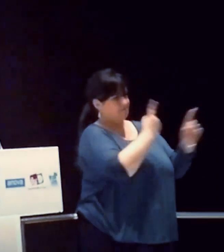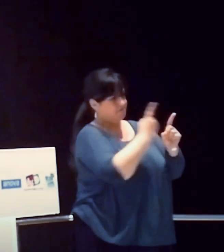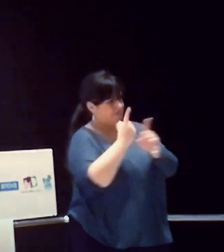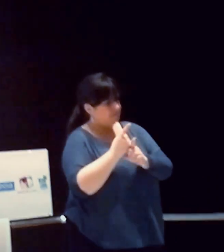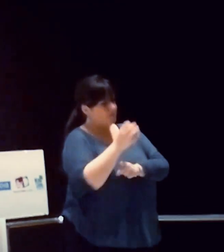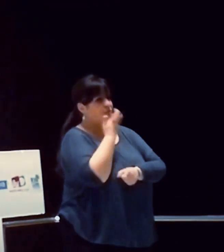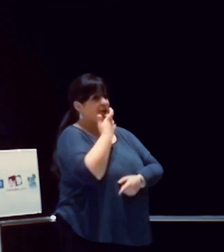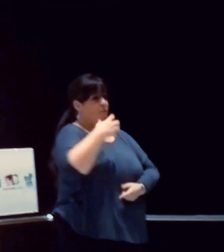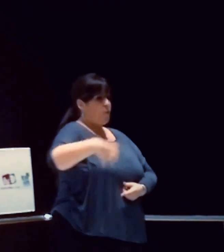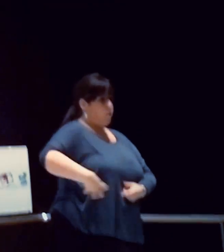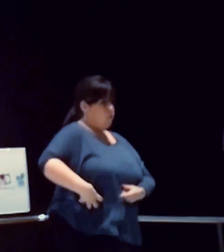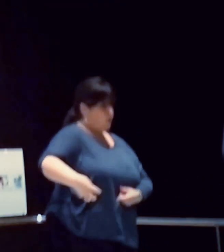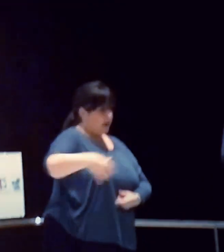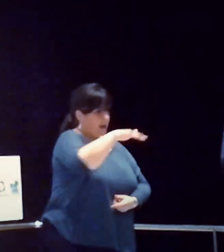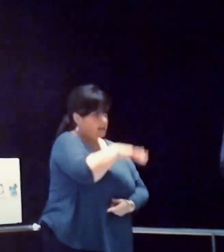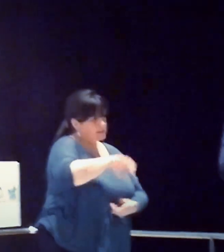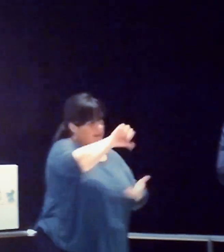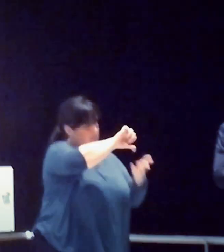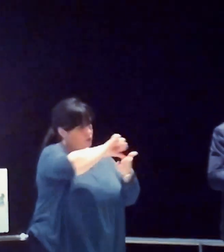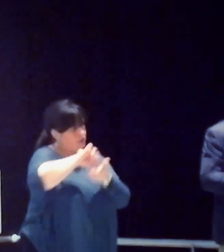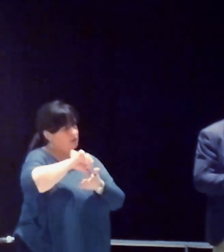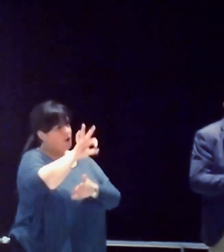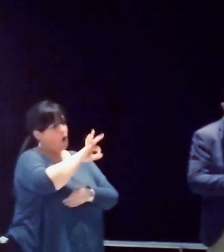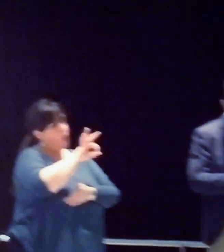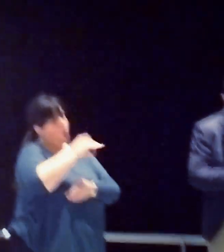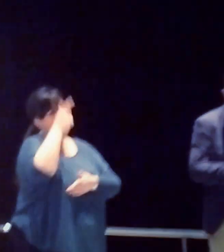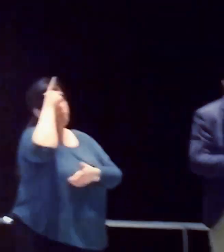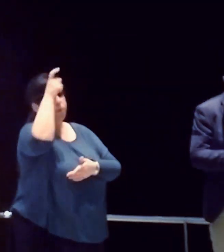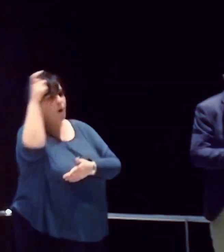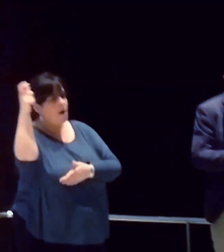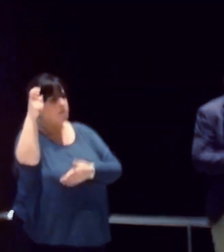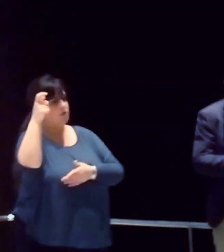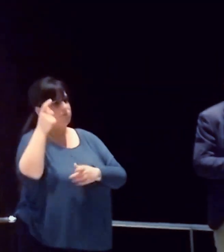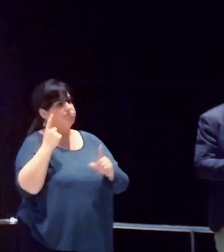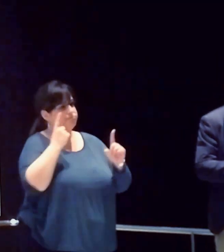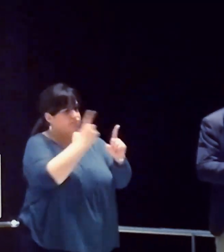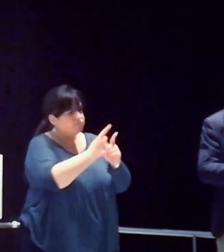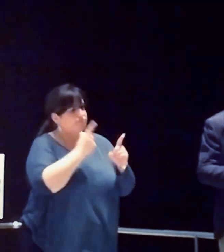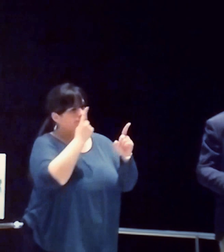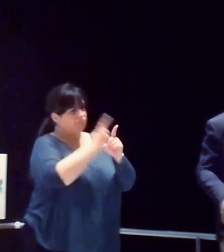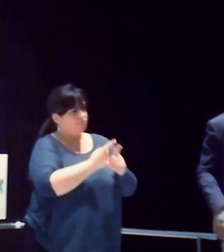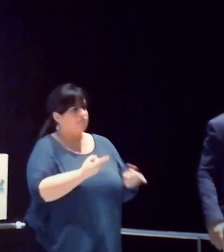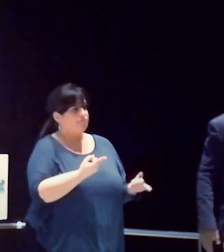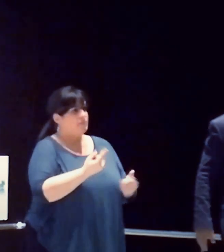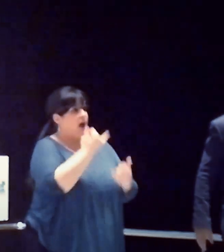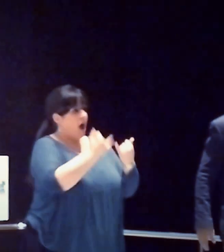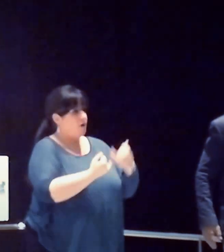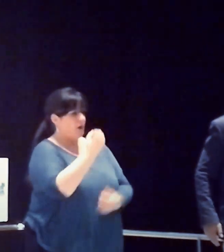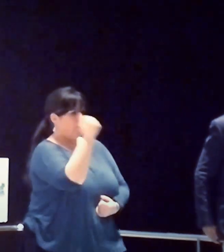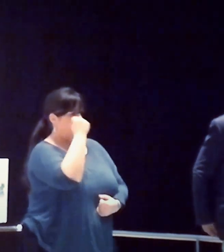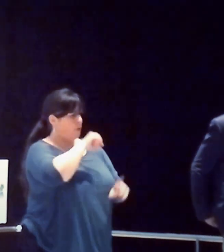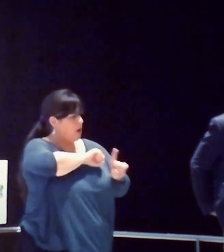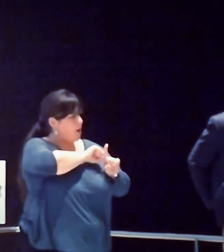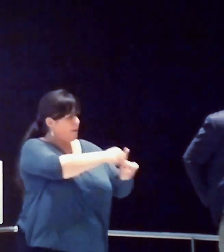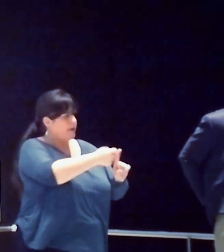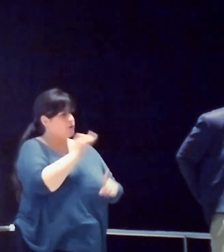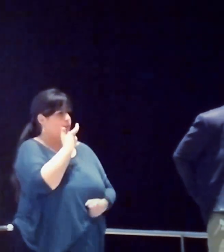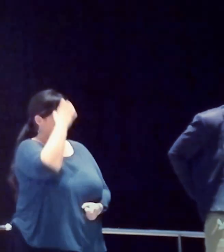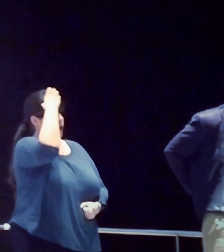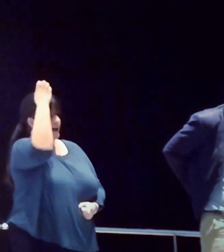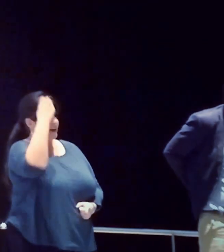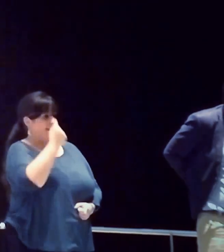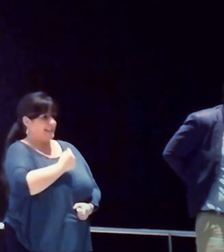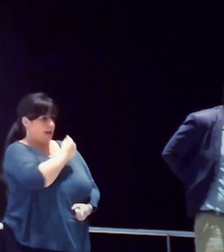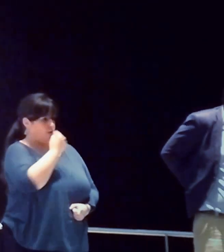dos burgueses das cidades, de la ciudadanía baixa frente a los magnates del poder, opresores, los reyes católicos, así mal